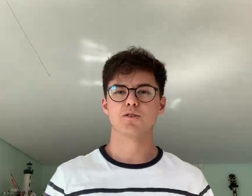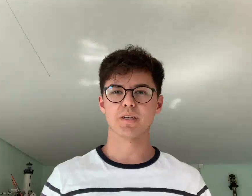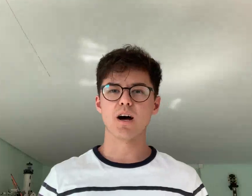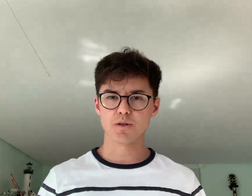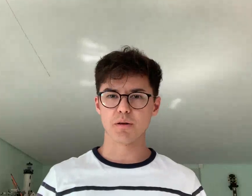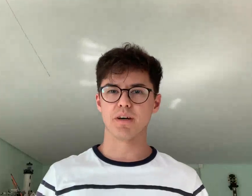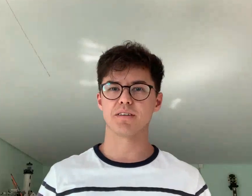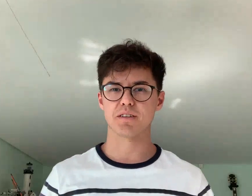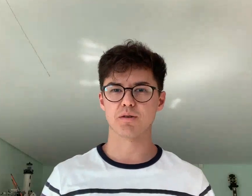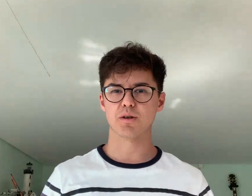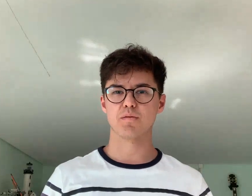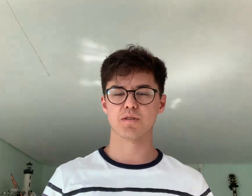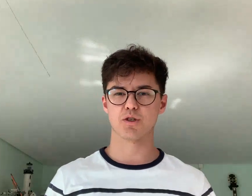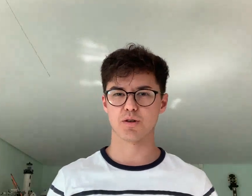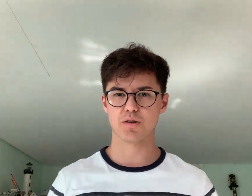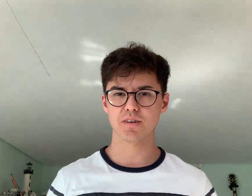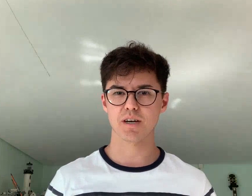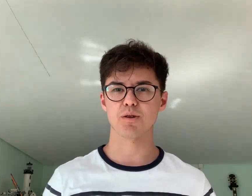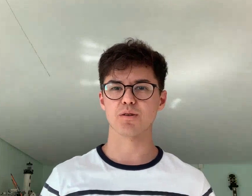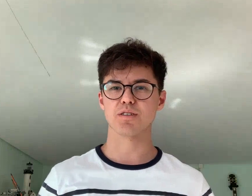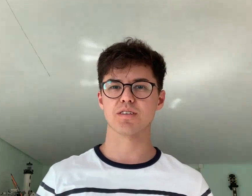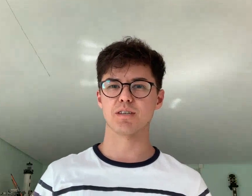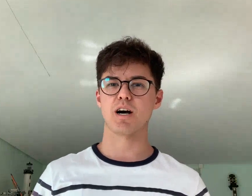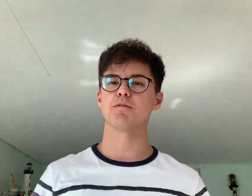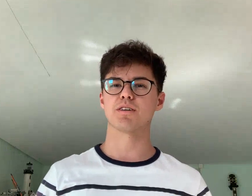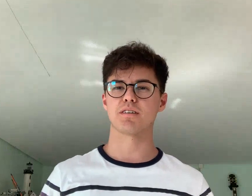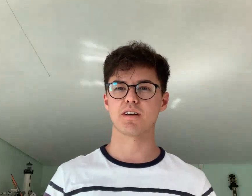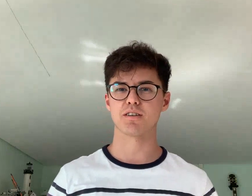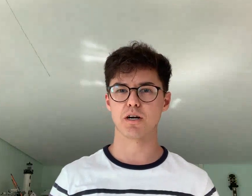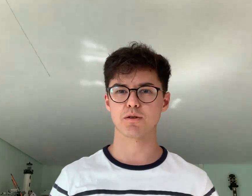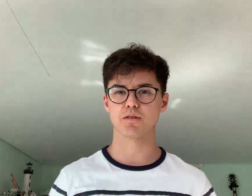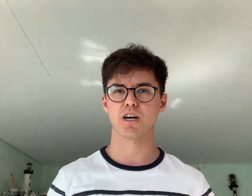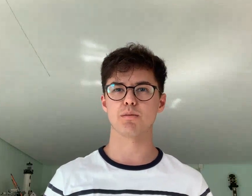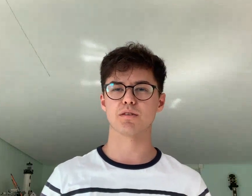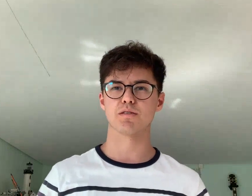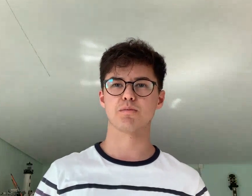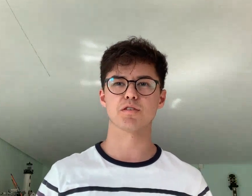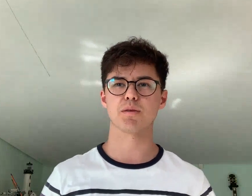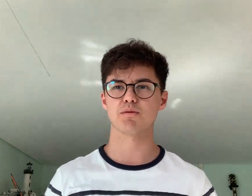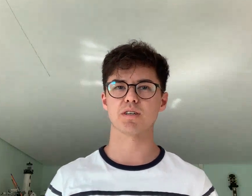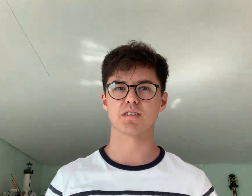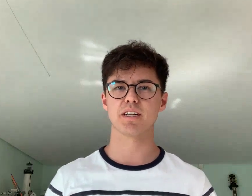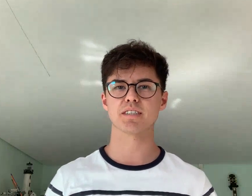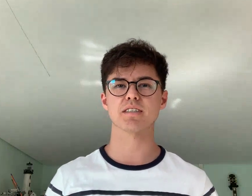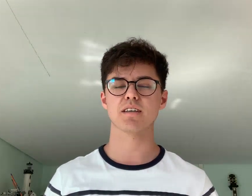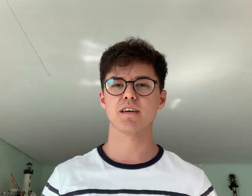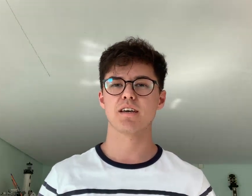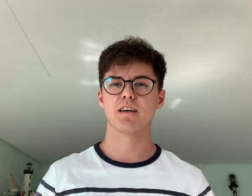Um genau so Gebärden in der Zukunft zu verstehen, haben wir uns im Rahmen von einer technischen Abschlussarbeit von der Berufsmatura das Ziel gesetzt, ein